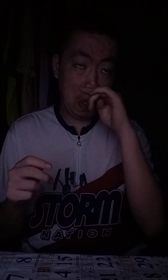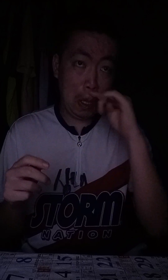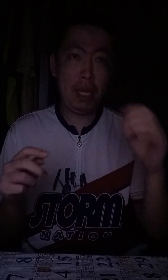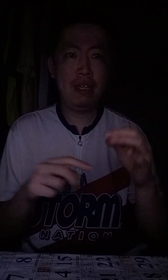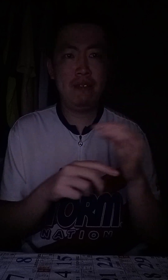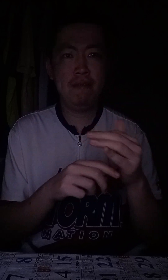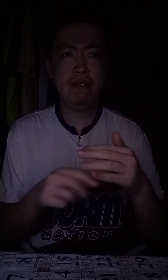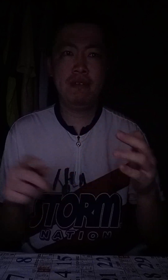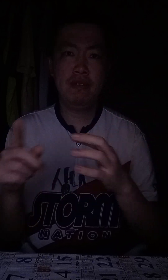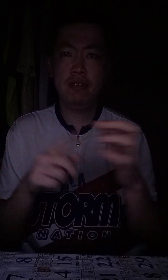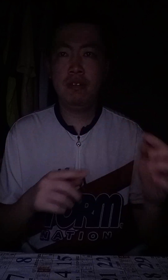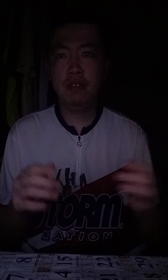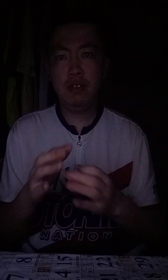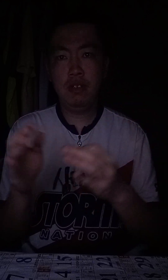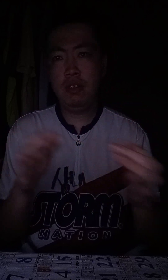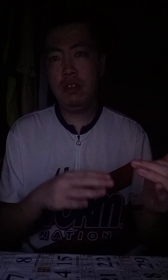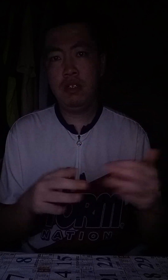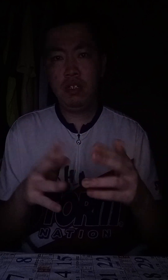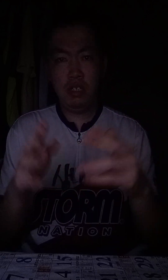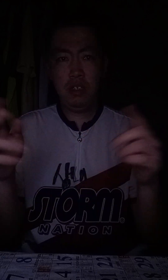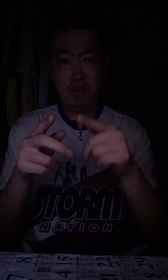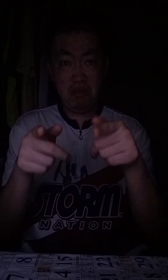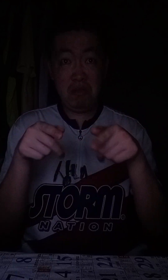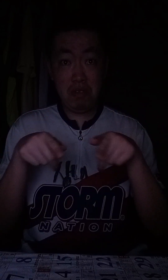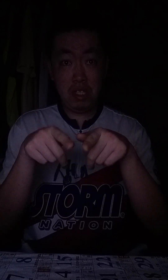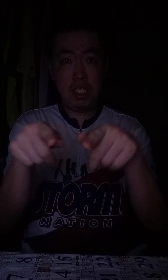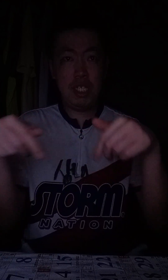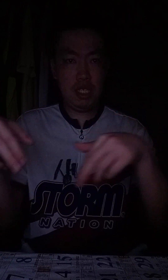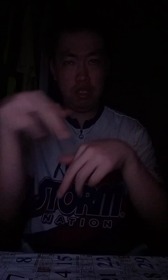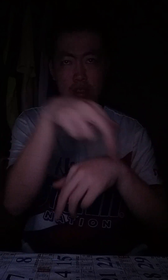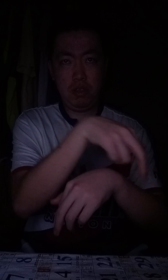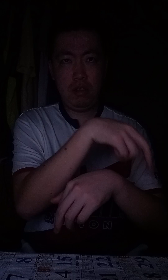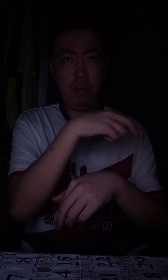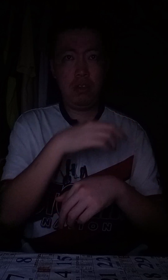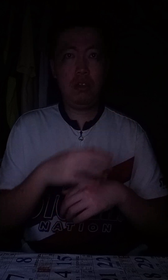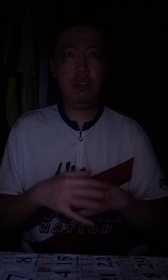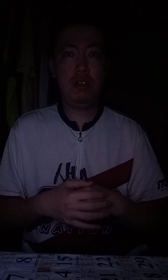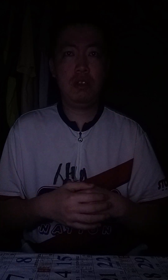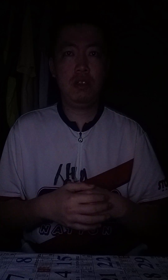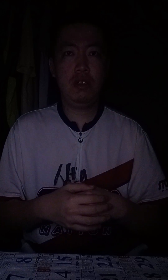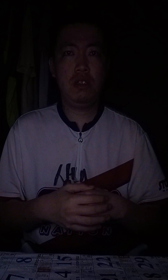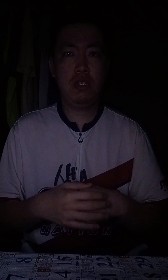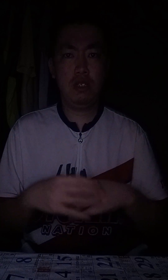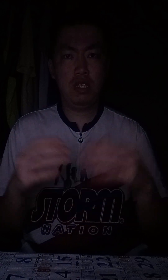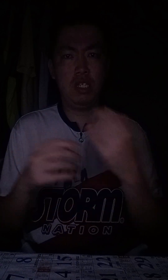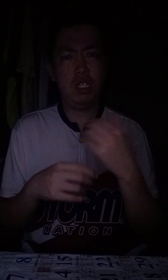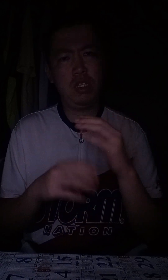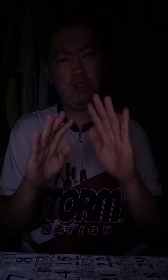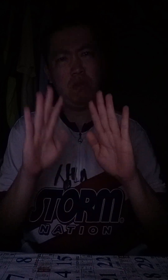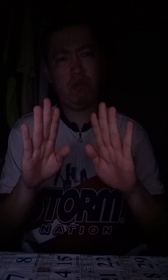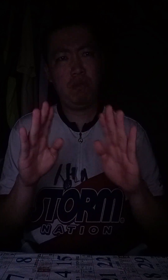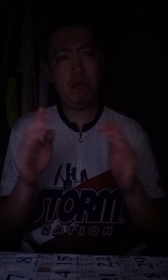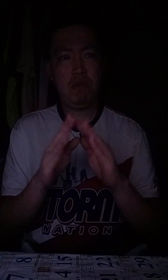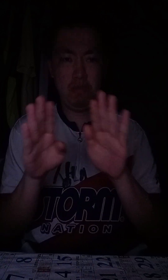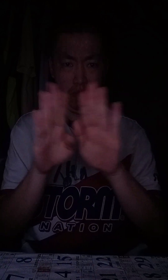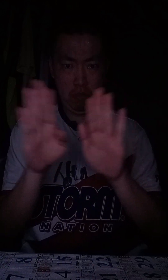발견하고도 다음 열차가 그대로 승강장으로 밀고 들어왔다는 겁니다. 최대한 몸을 밀착시키고 스크린도어 쪽으로